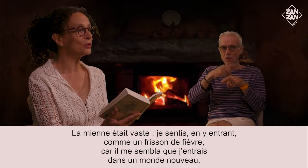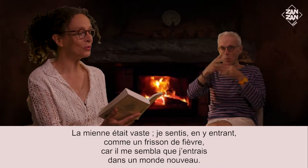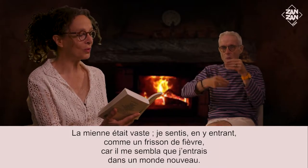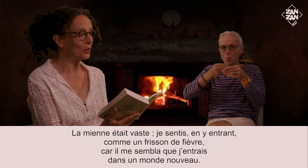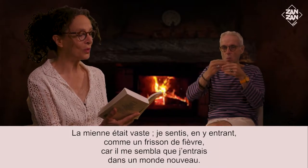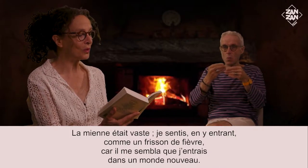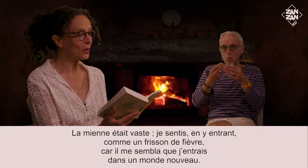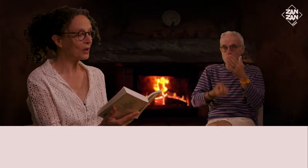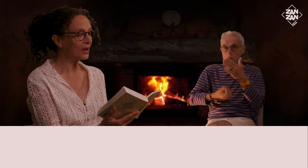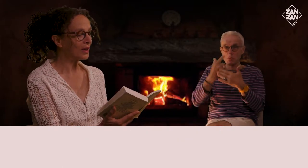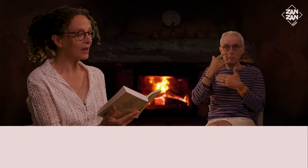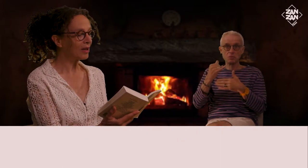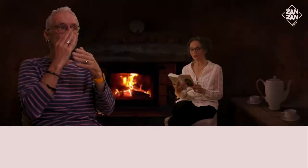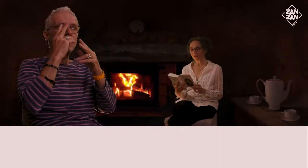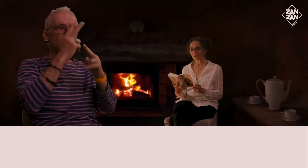un monde nouveau.